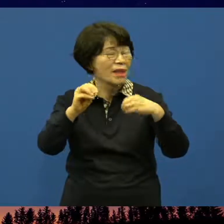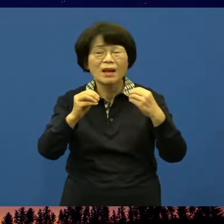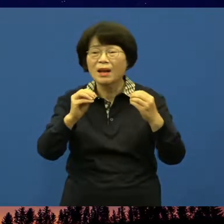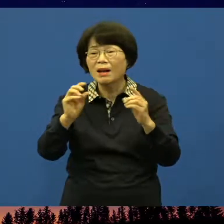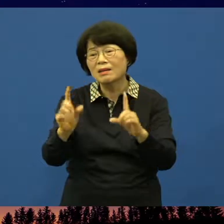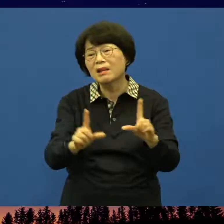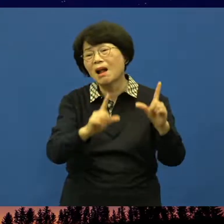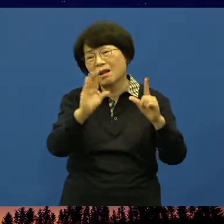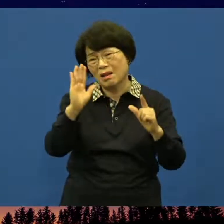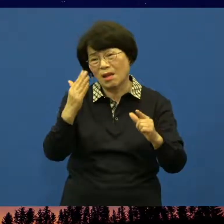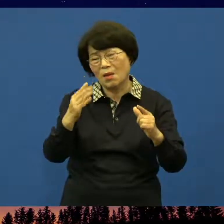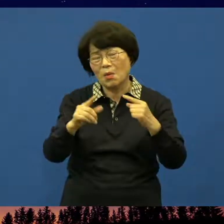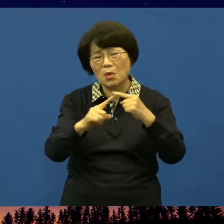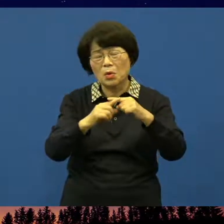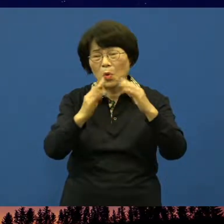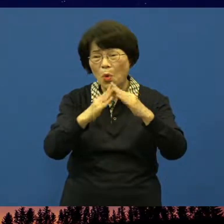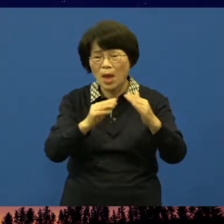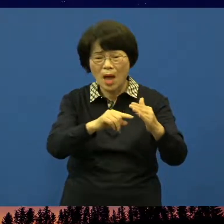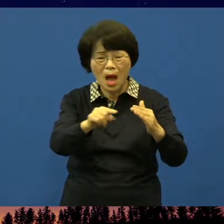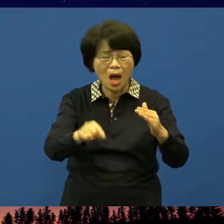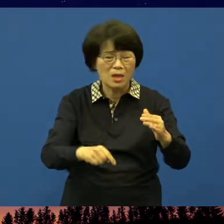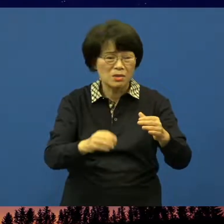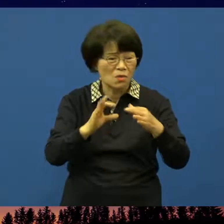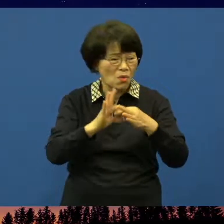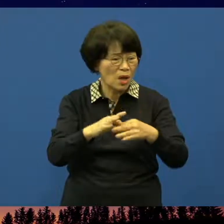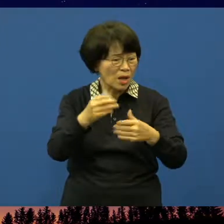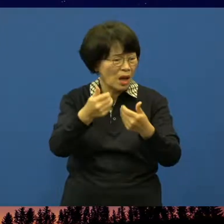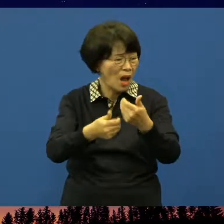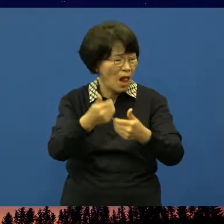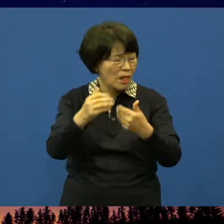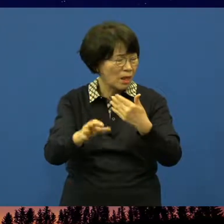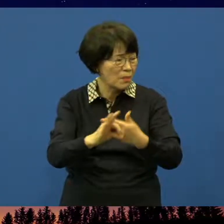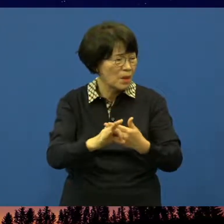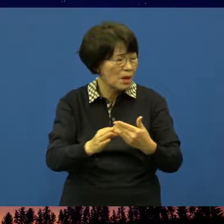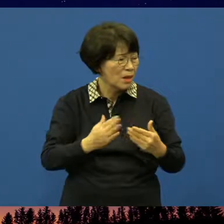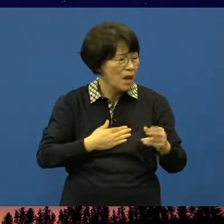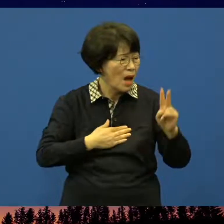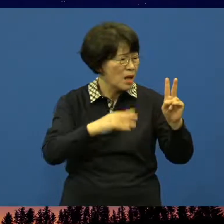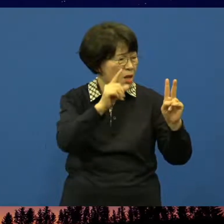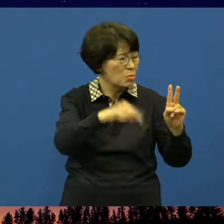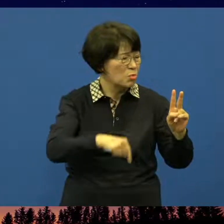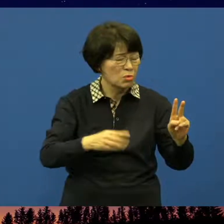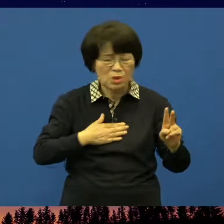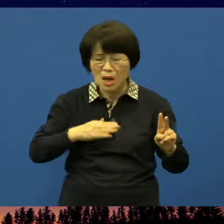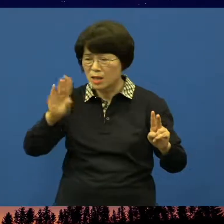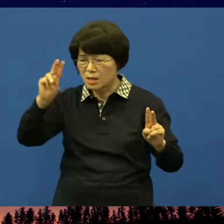교회에서도 마찬가지죠. 여러분, 뒤틀린 관계가 생기면 그분이 3부에 오나 2부에 오나 날마다 신경 써야 돼요.